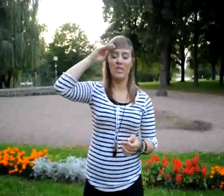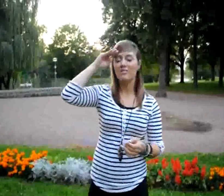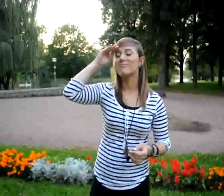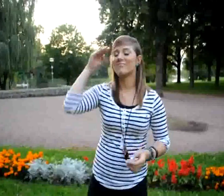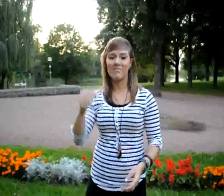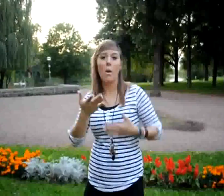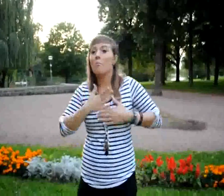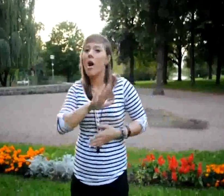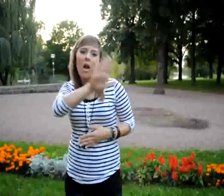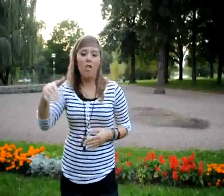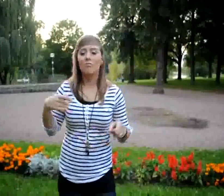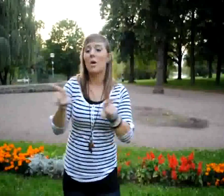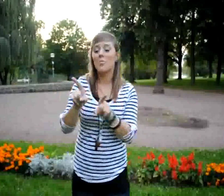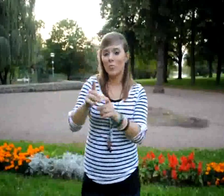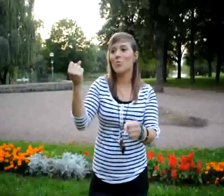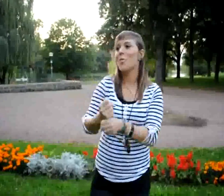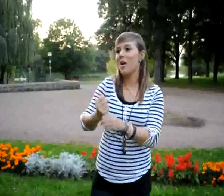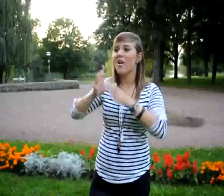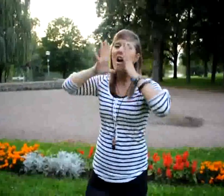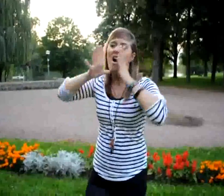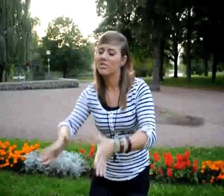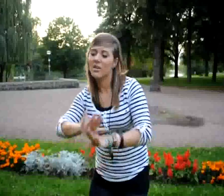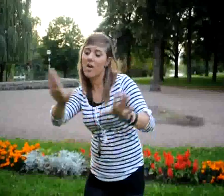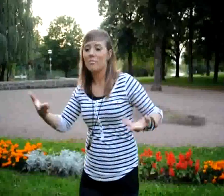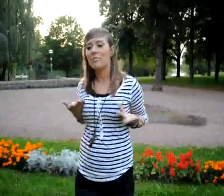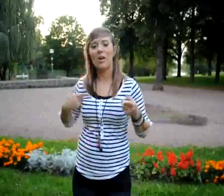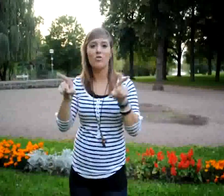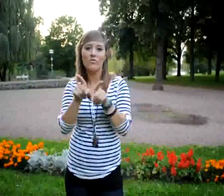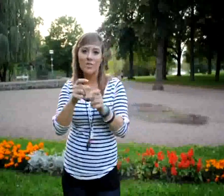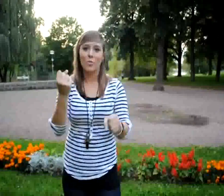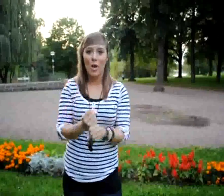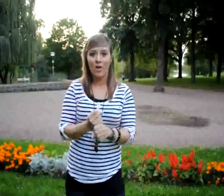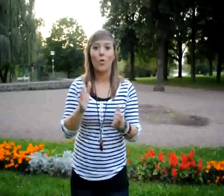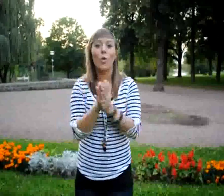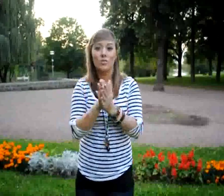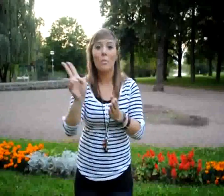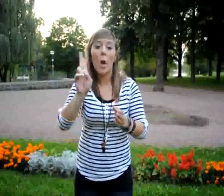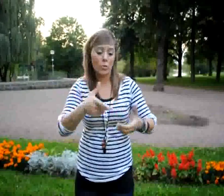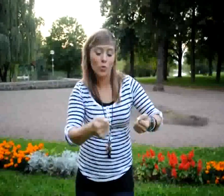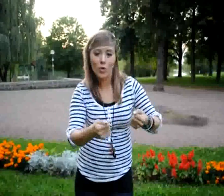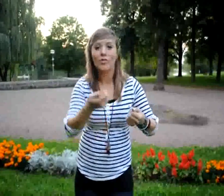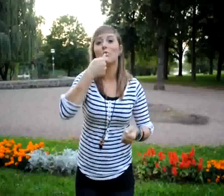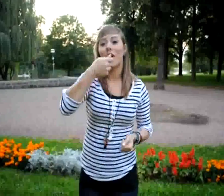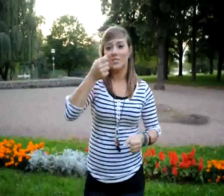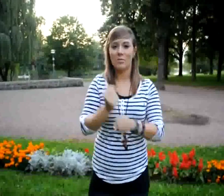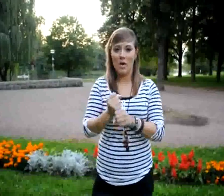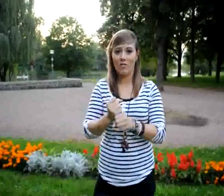Kapitän. Mag alles, was mein Bruder so macht. Hass alles, was meine Schwester so macht. Kurz Pause gedrückt, was zu essen gemacht.